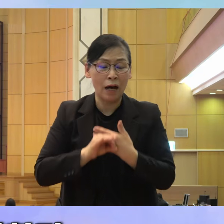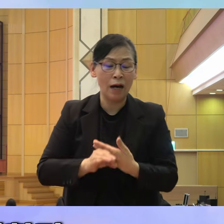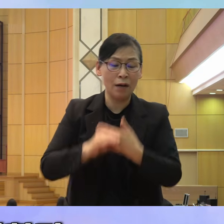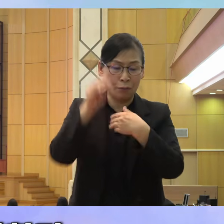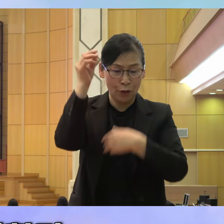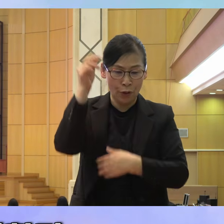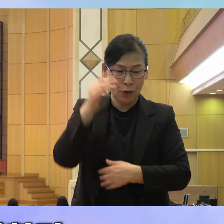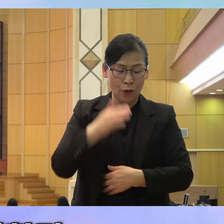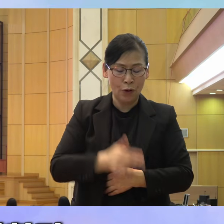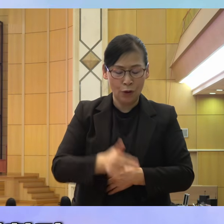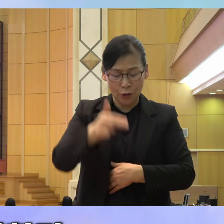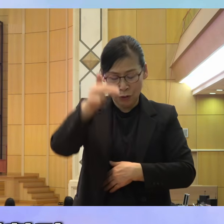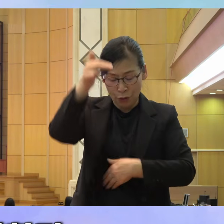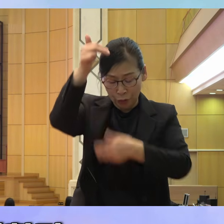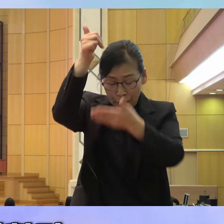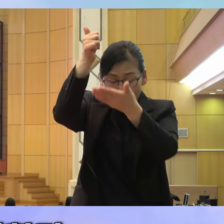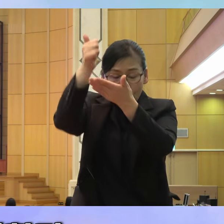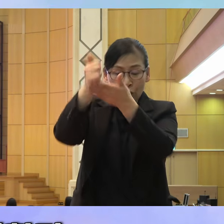의지하며